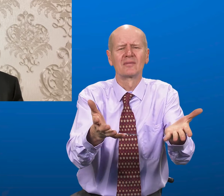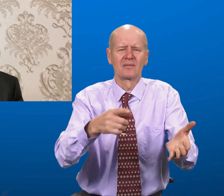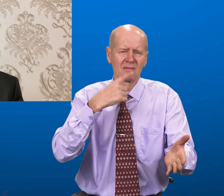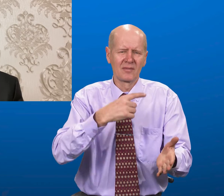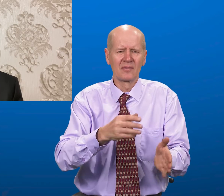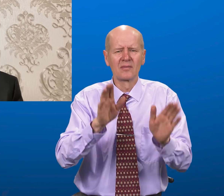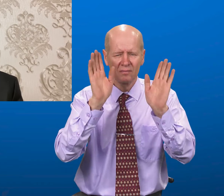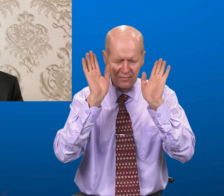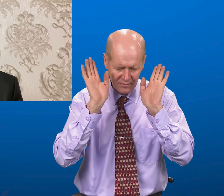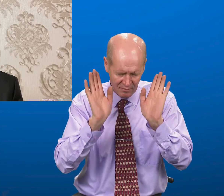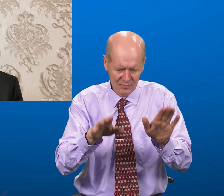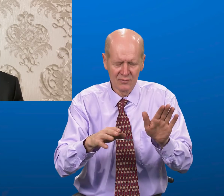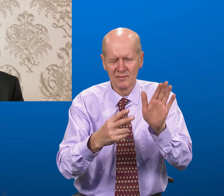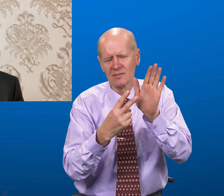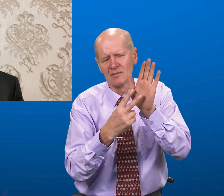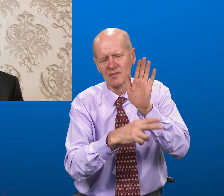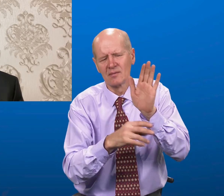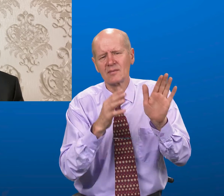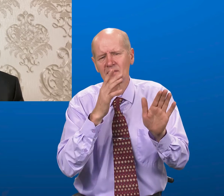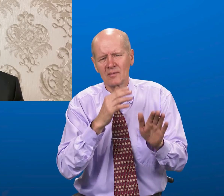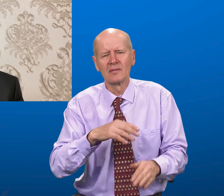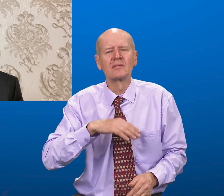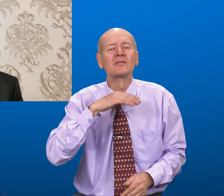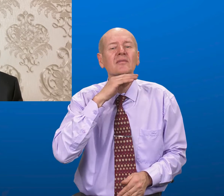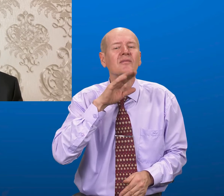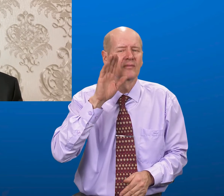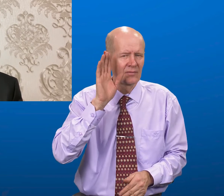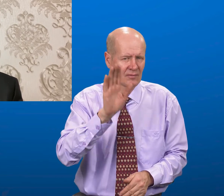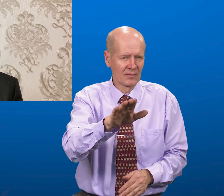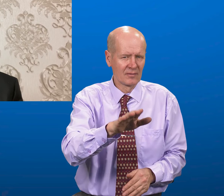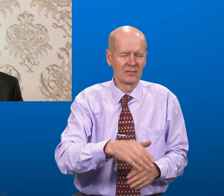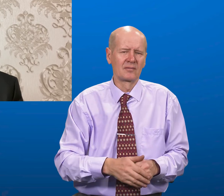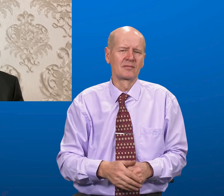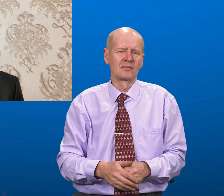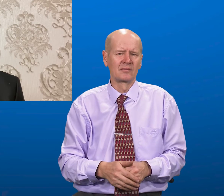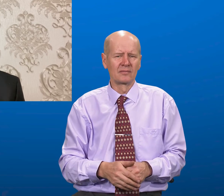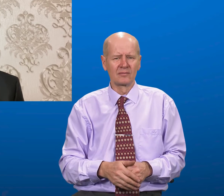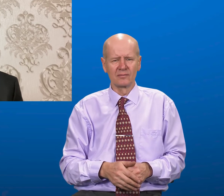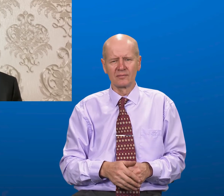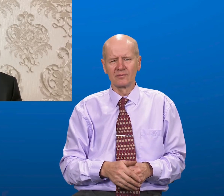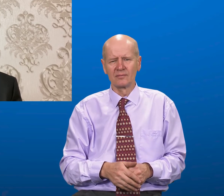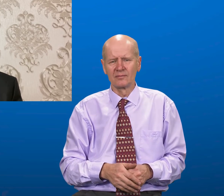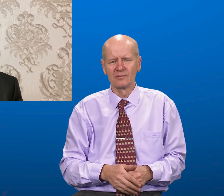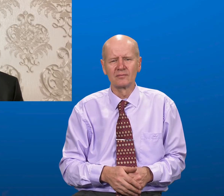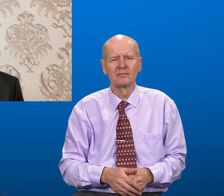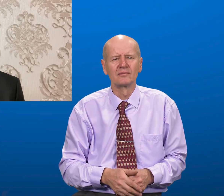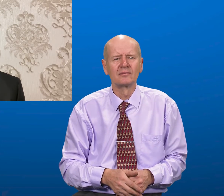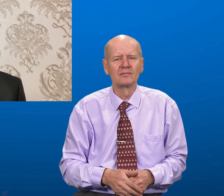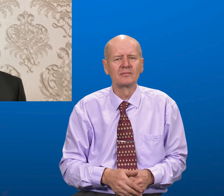Он проявляет удивительное терпение, и Он не однажды и